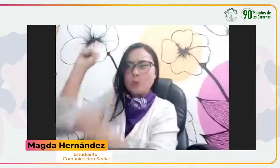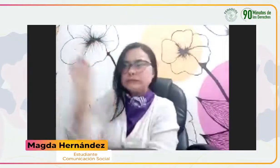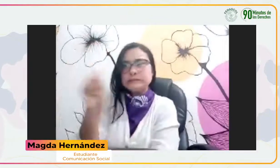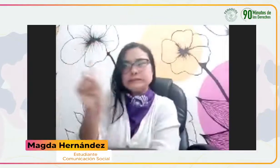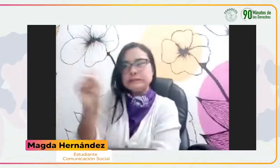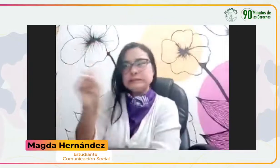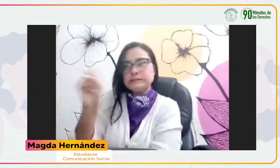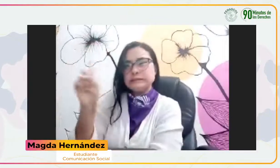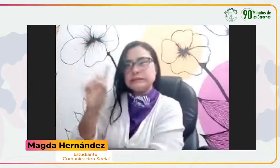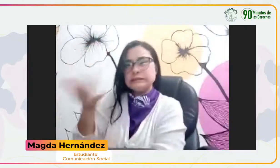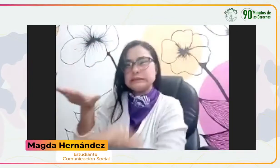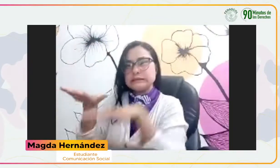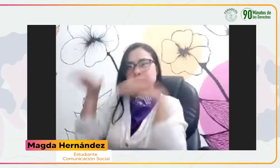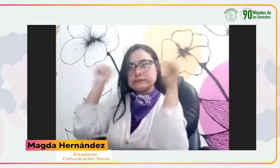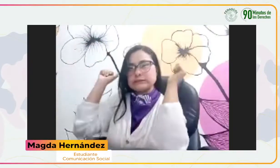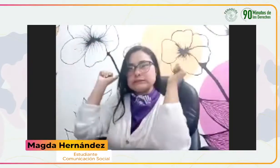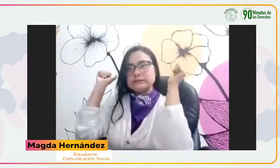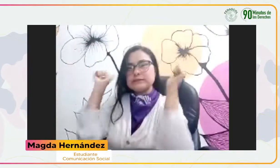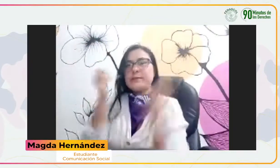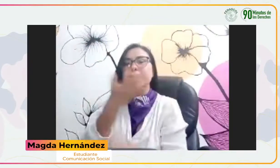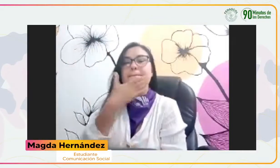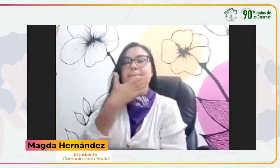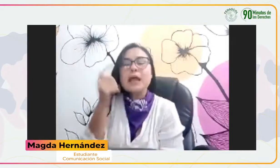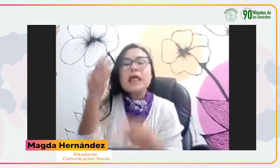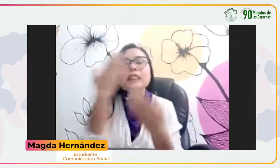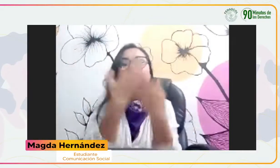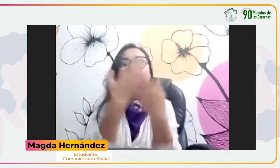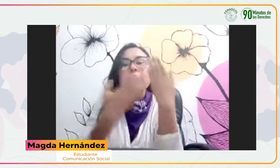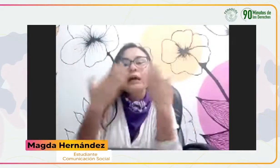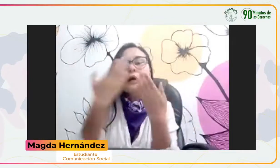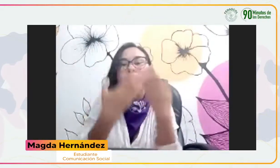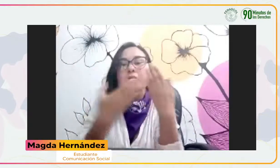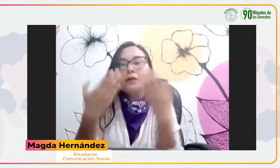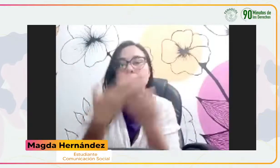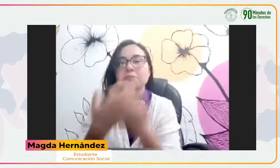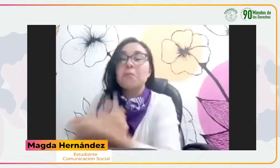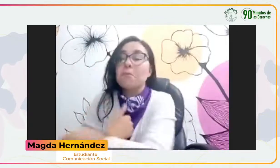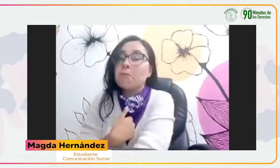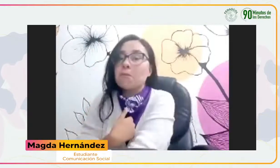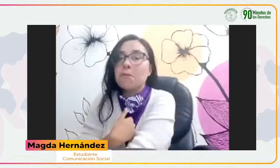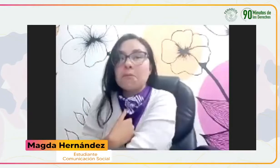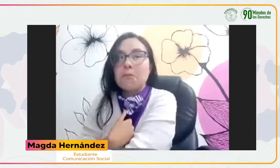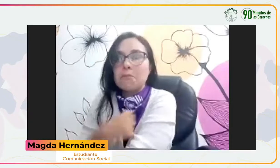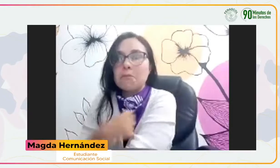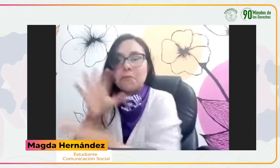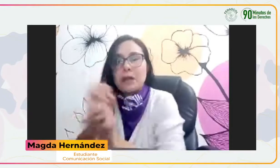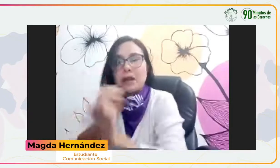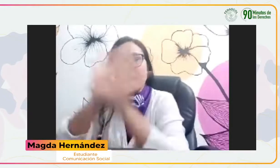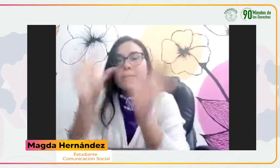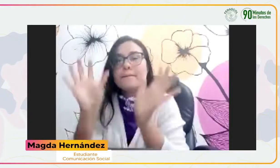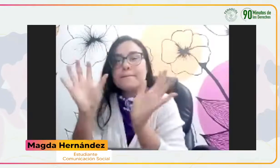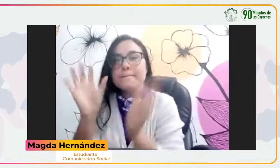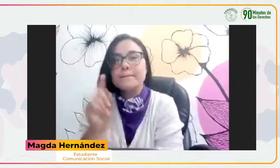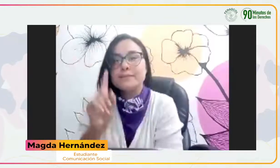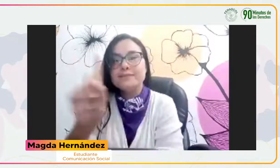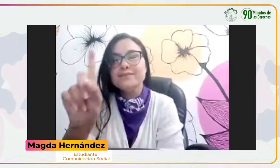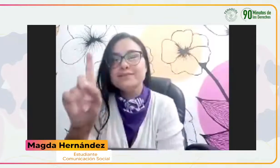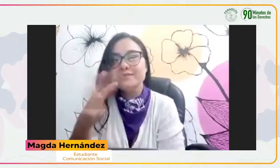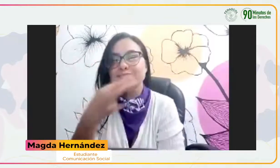al momento de movilizarnos, que de pronto no se movilizan, yo siento que